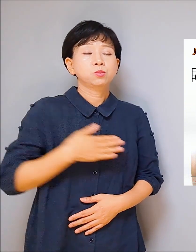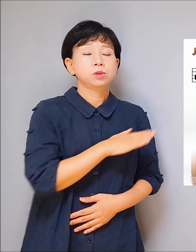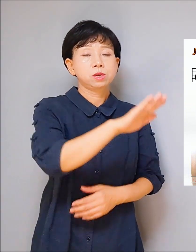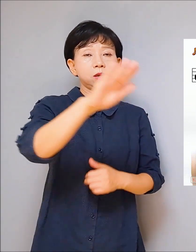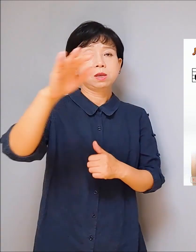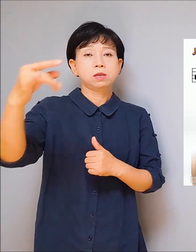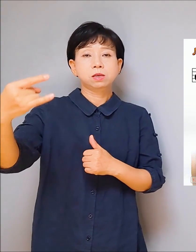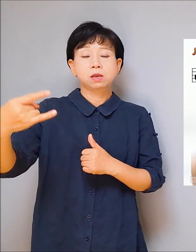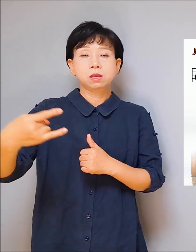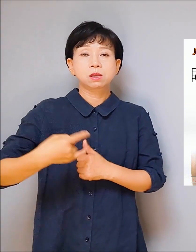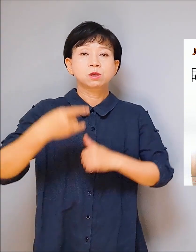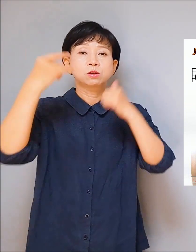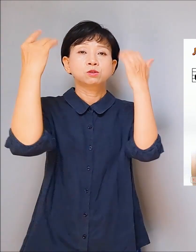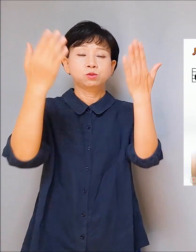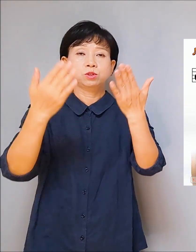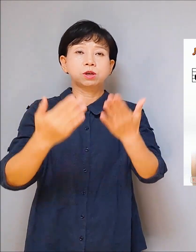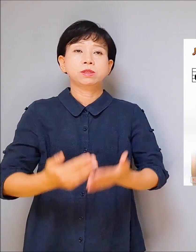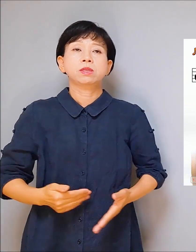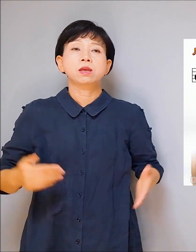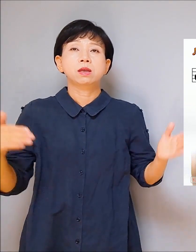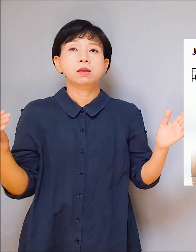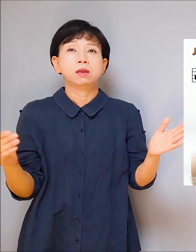이름만 우리에게